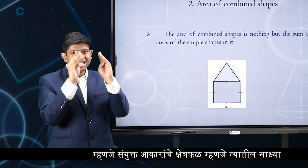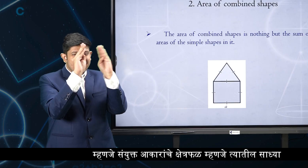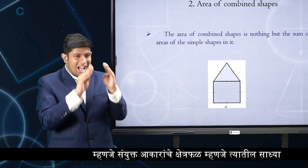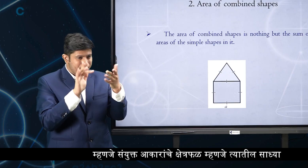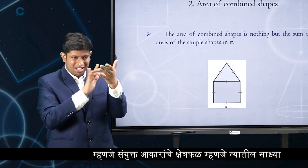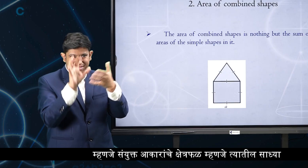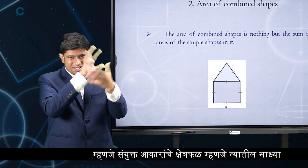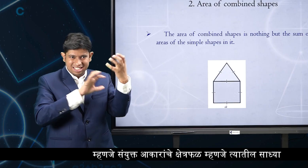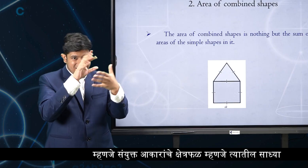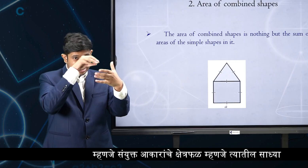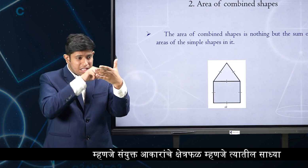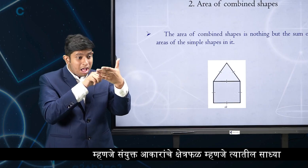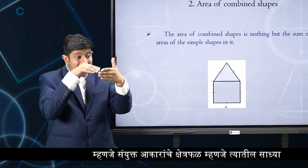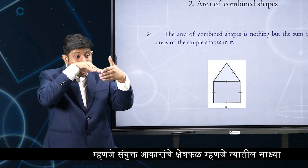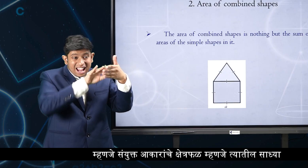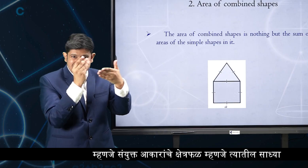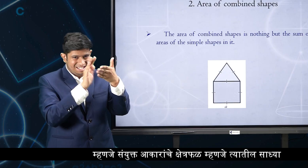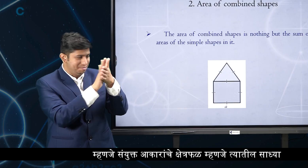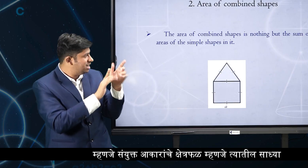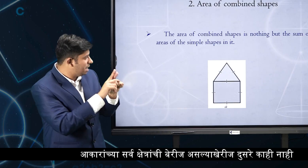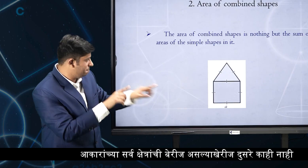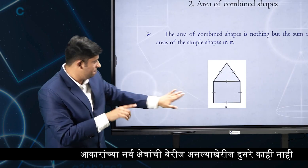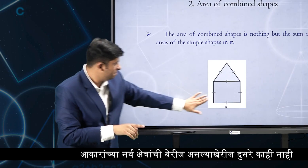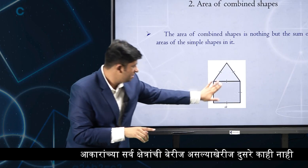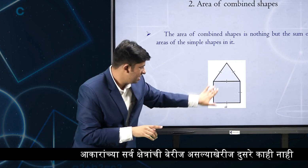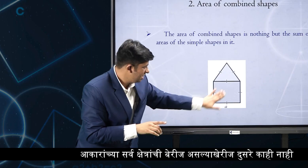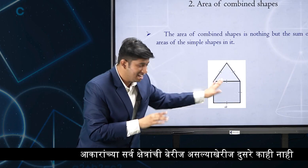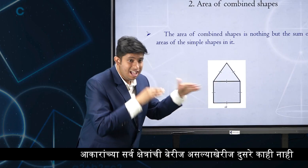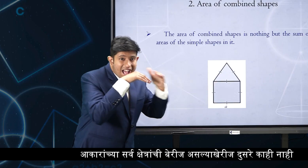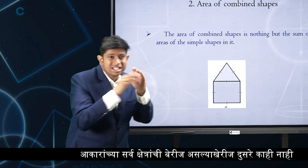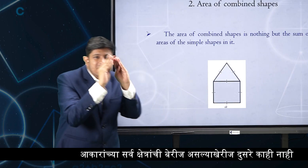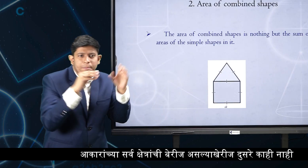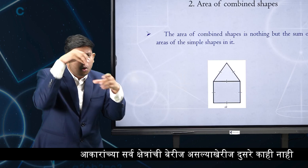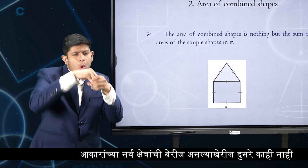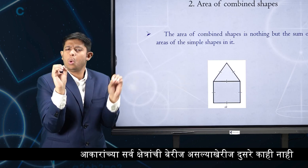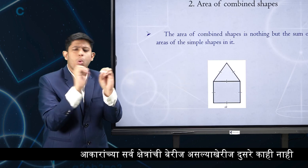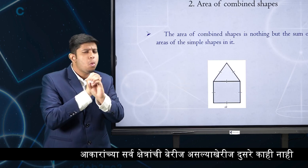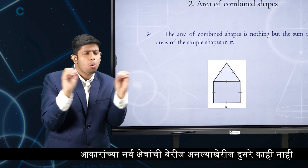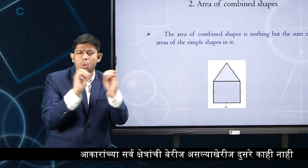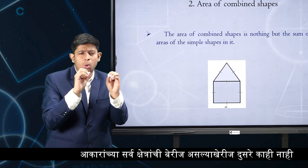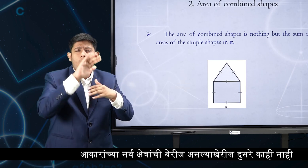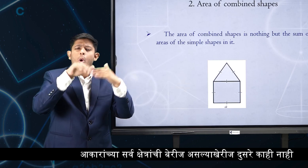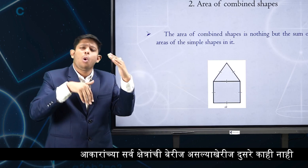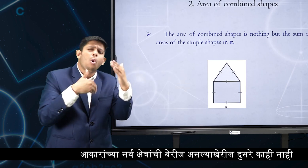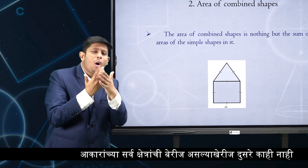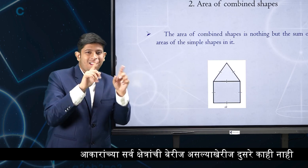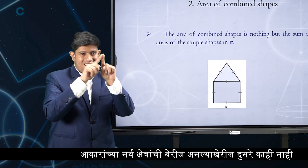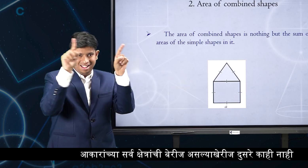आकारांचे क्षेत्रफळ म्हणजे त्यातील साध्या आकारांच्या सर्व क्षेत्रांची बेरीज असल्यासारखे दुसरे काही